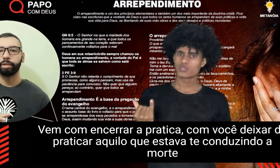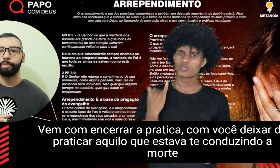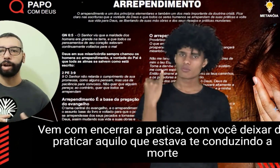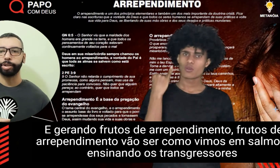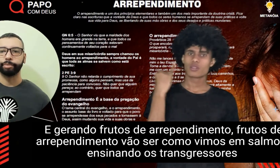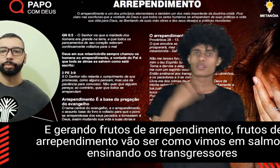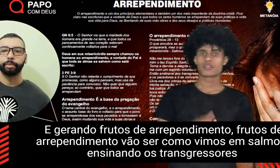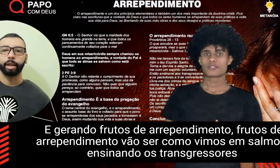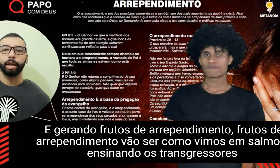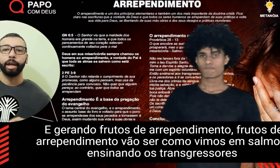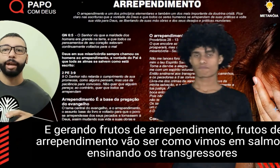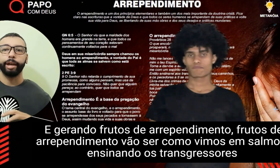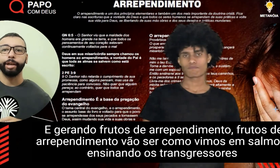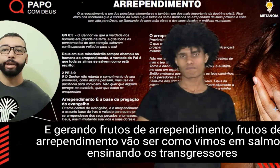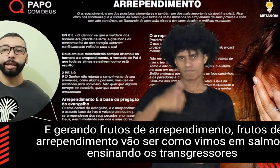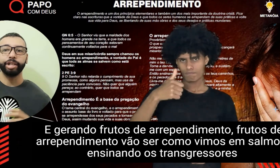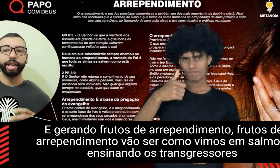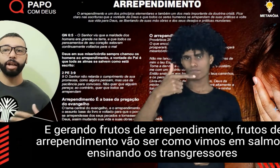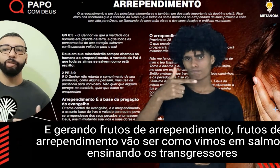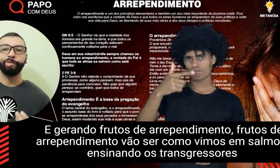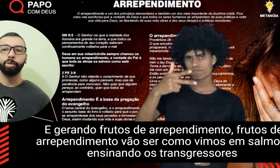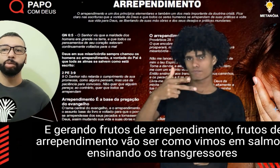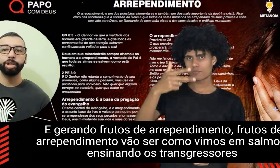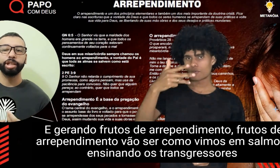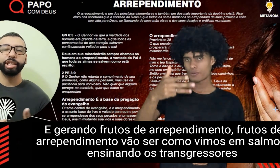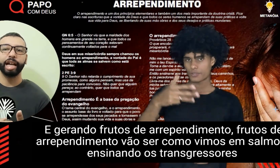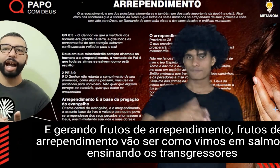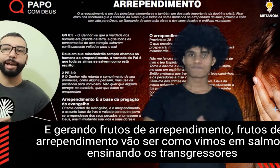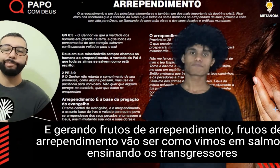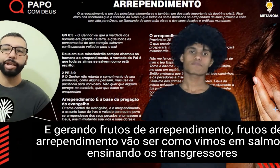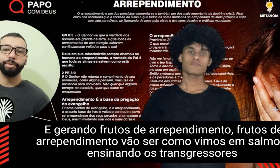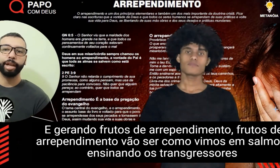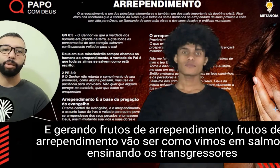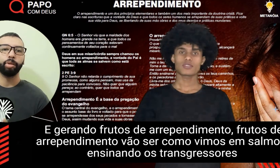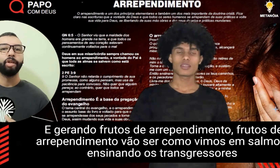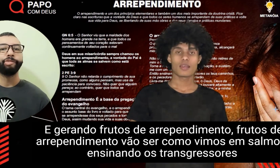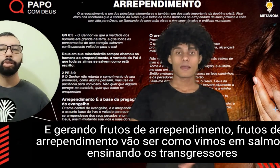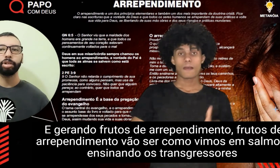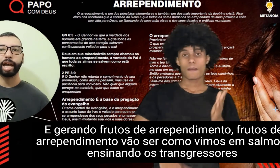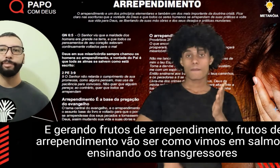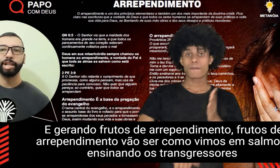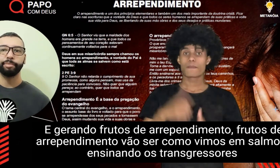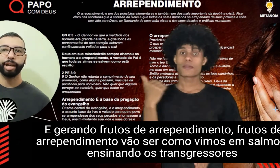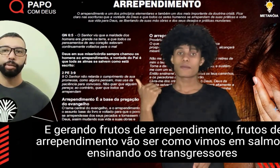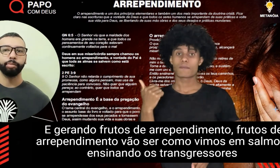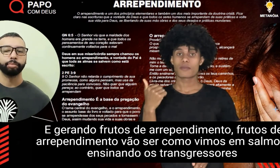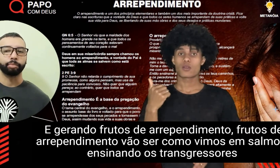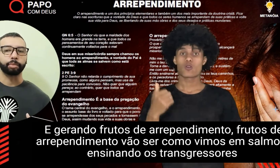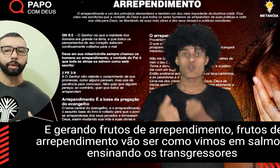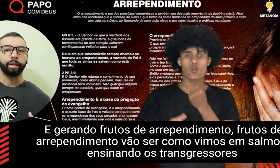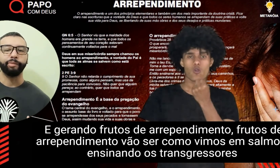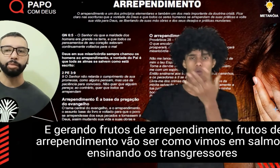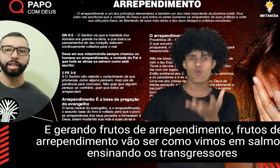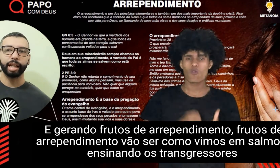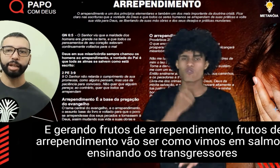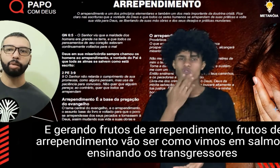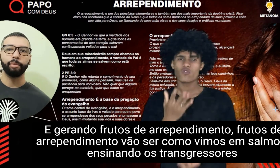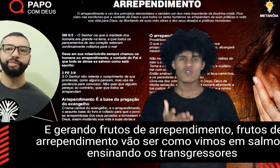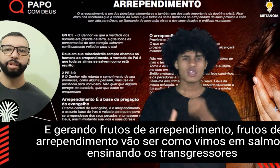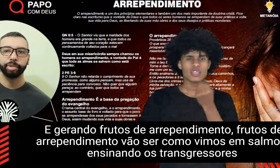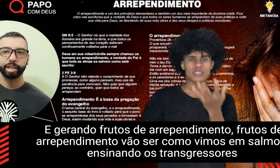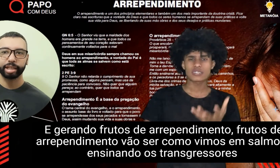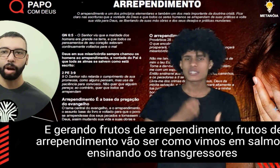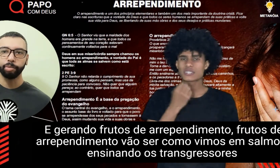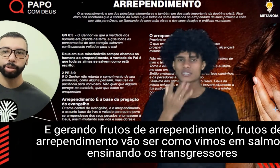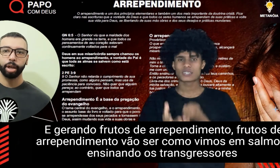te conduzindo à morte. E gerando frutos de arrependimento. Frutos de arrependimento vão ser ali,